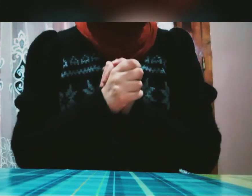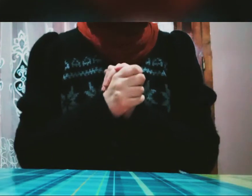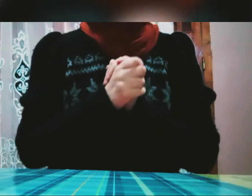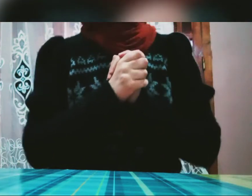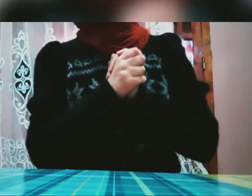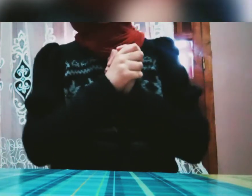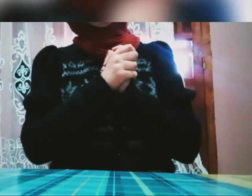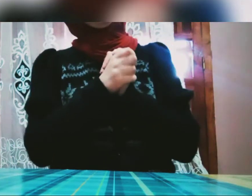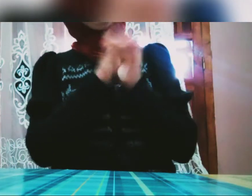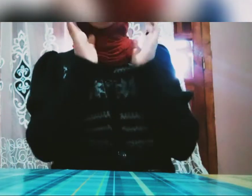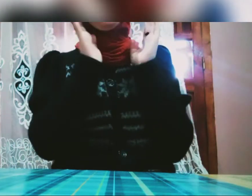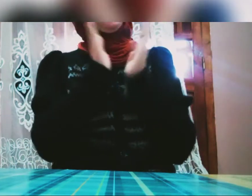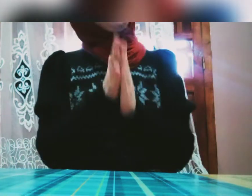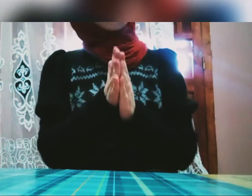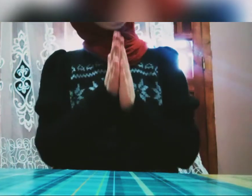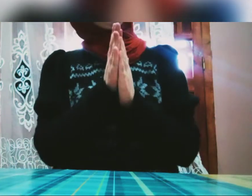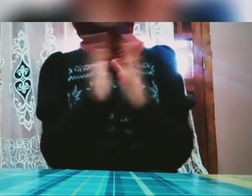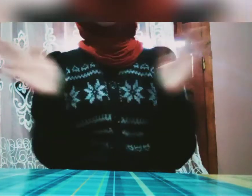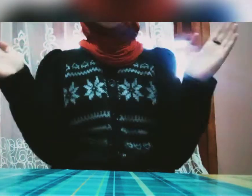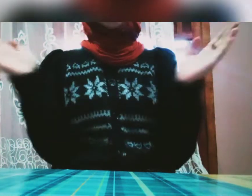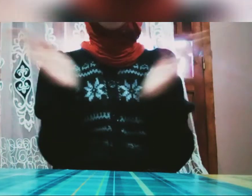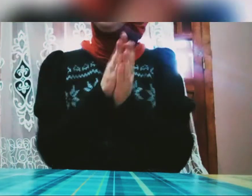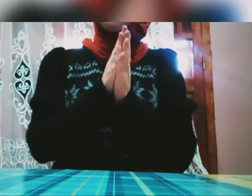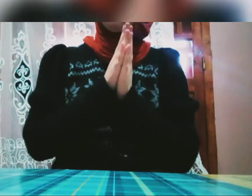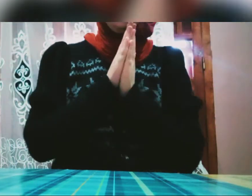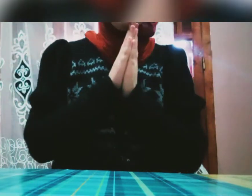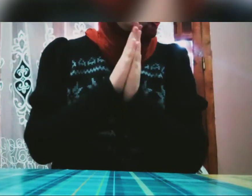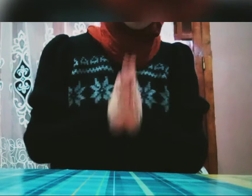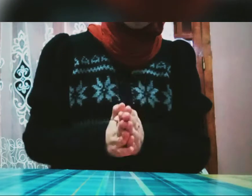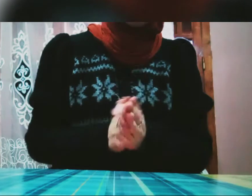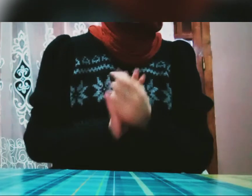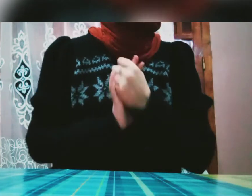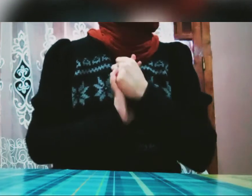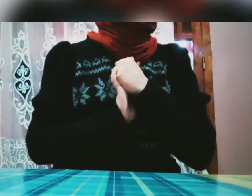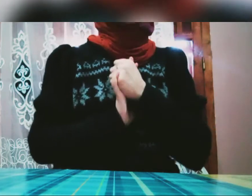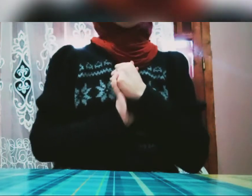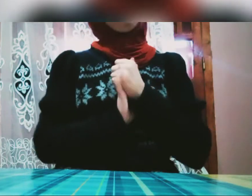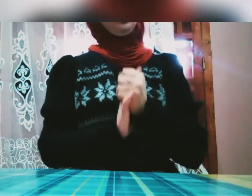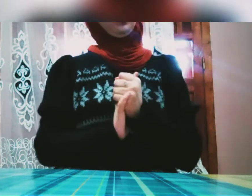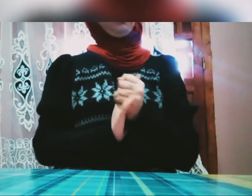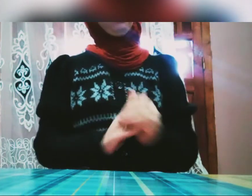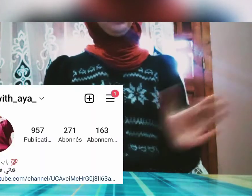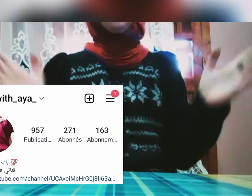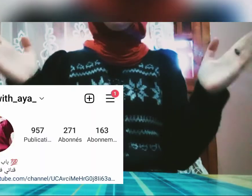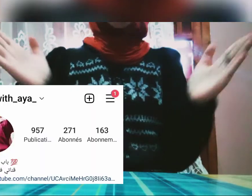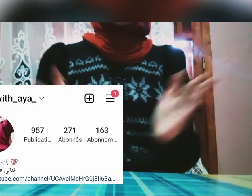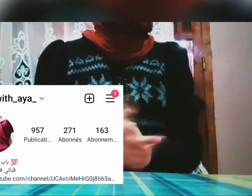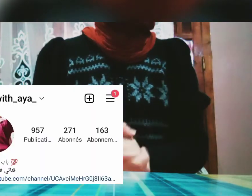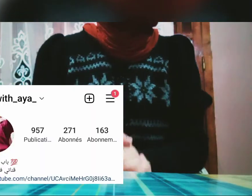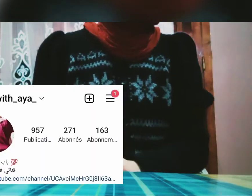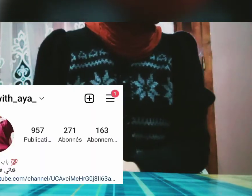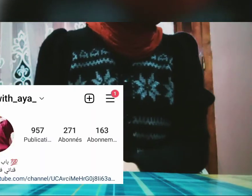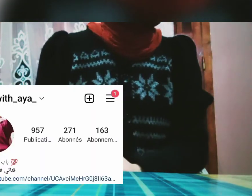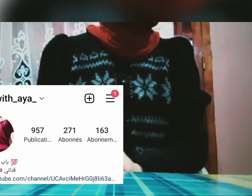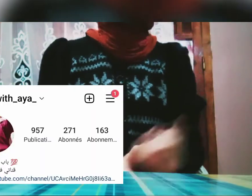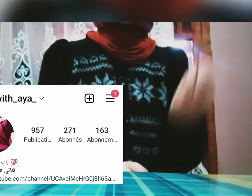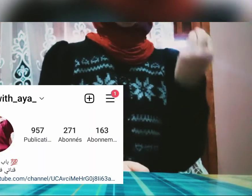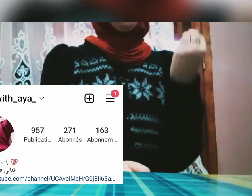انزل لكم ان شاء الله فتره على فتره، ومتنشط معكم دائما وابدا ان شاء الله يا ربي. الفيديو تاع اليوم هي